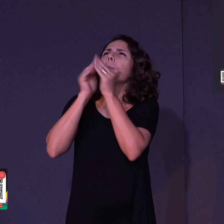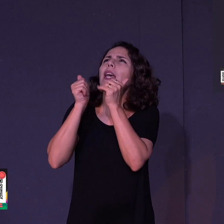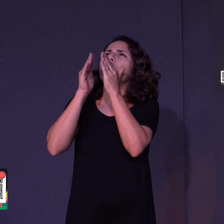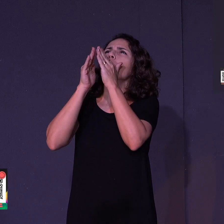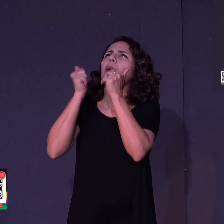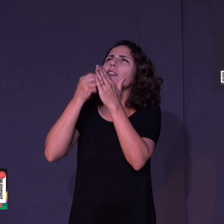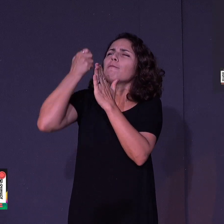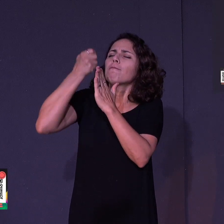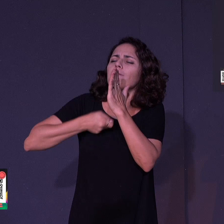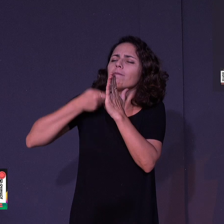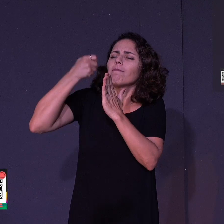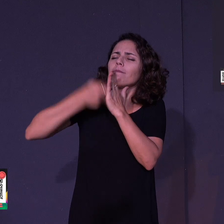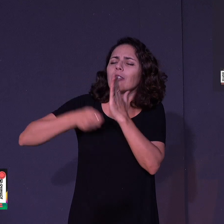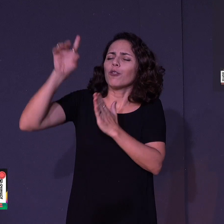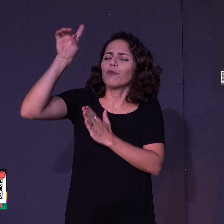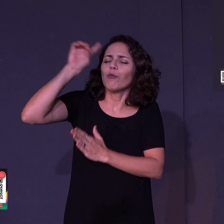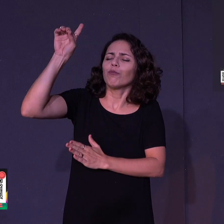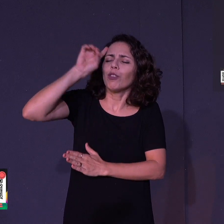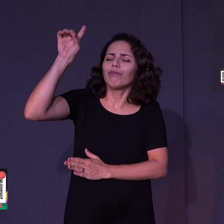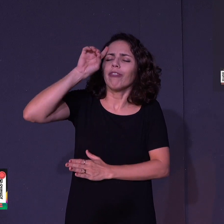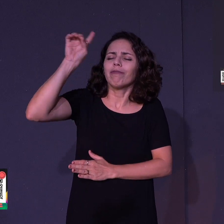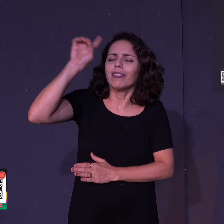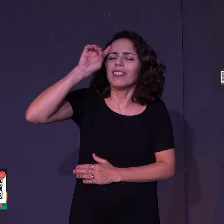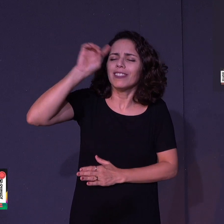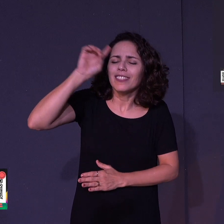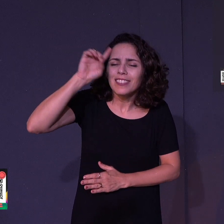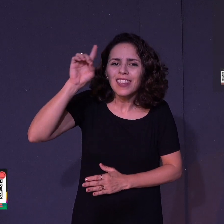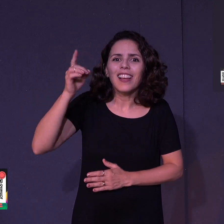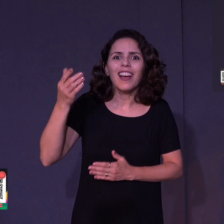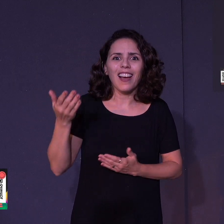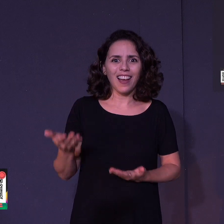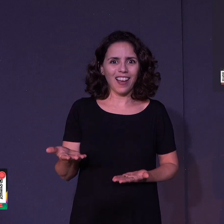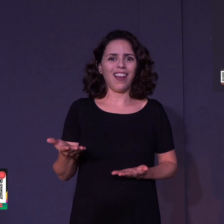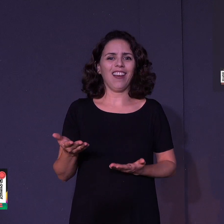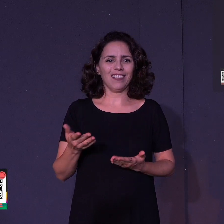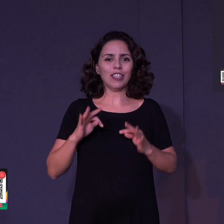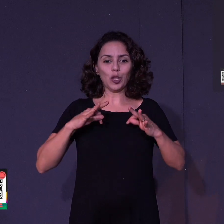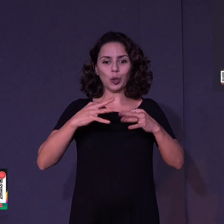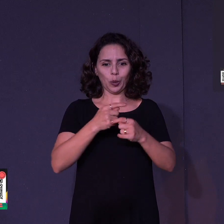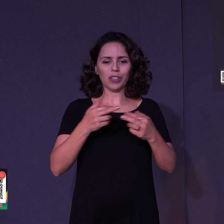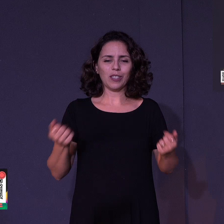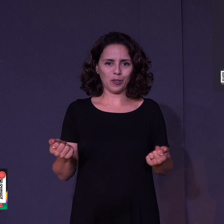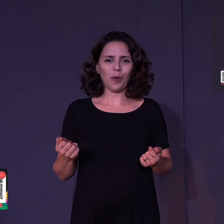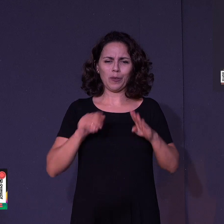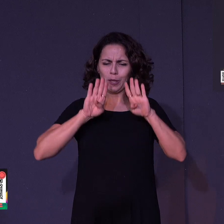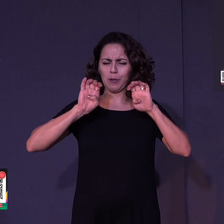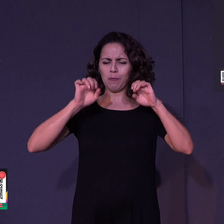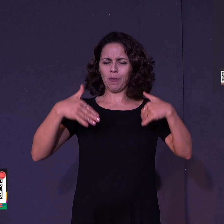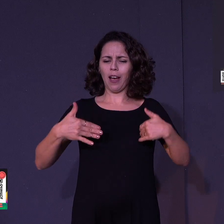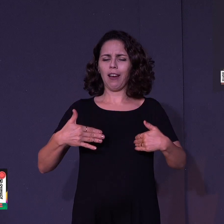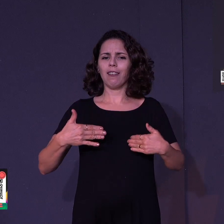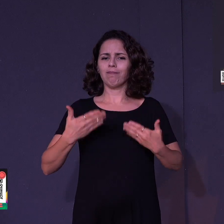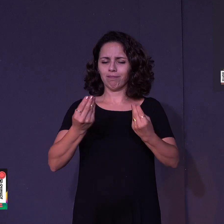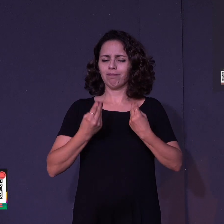que passaremos por toda e qualquer situação, na certeza de que tudo coopera para o nosso bem. Romanos capítulo